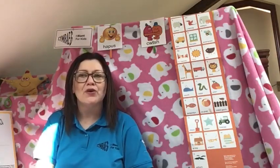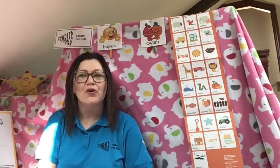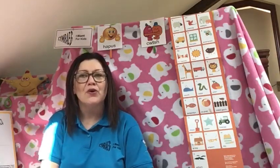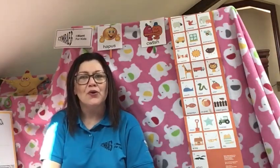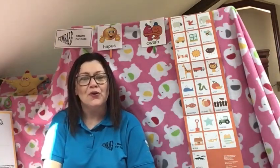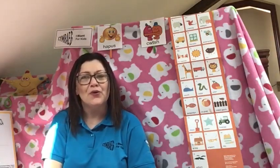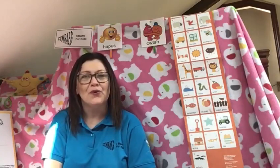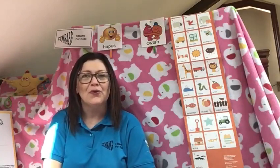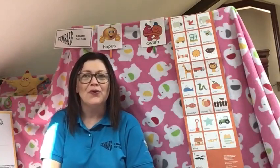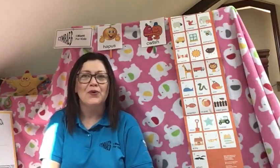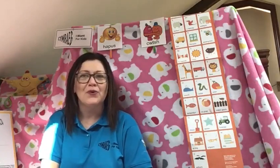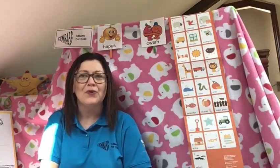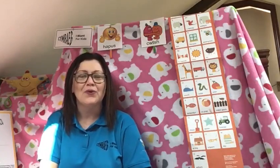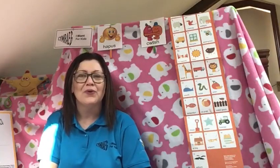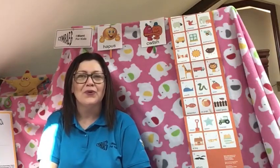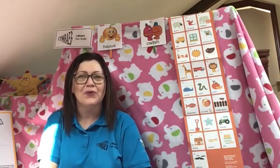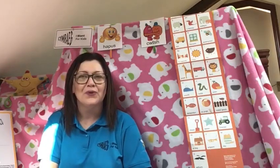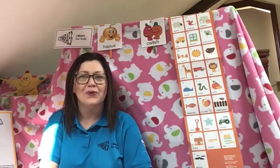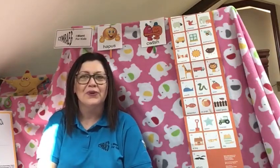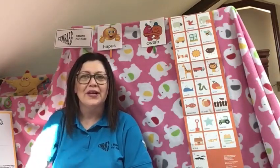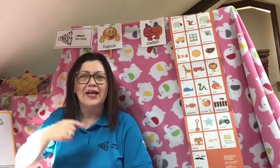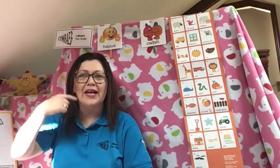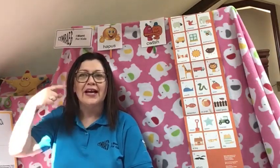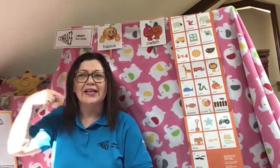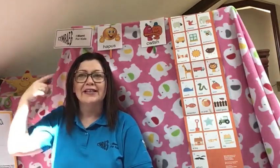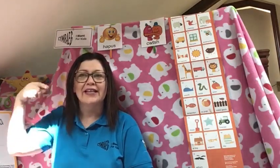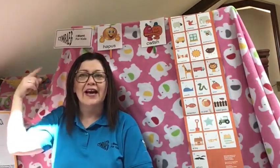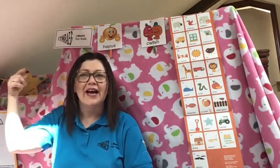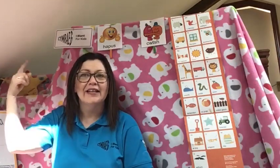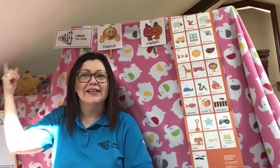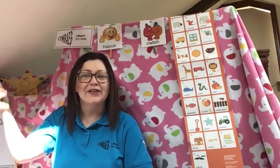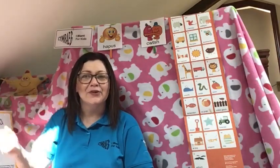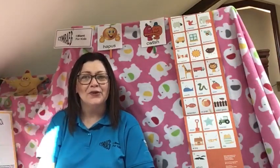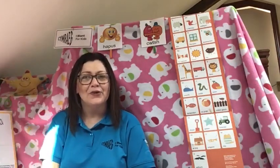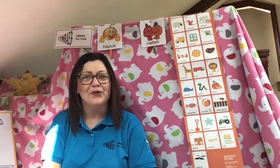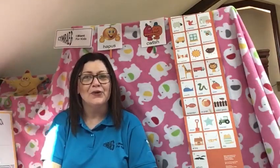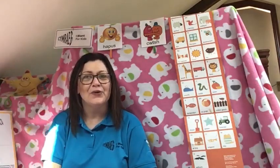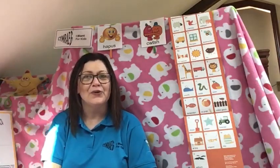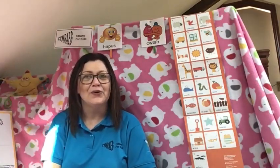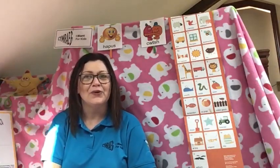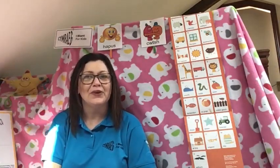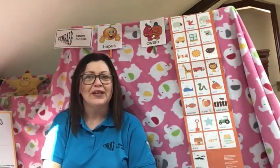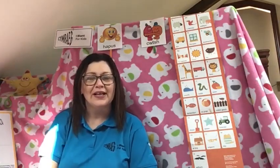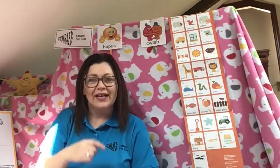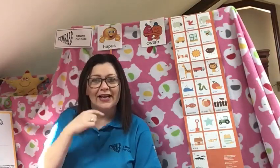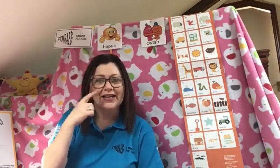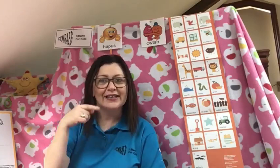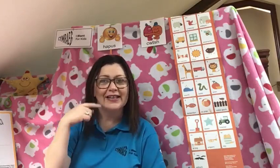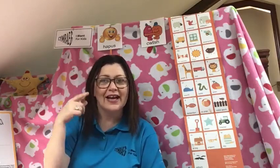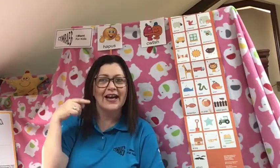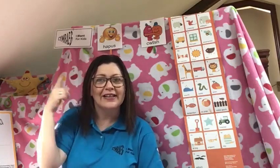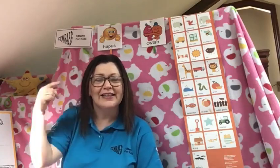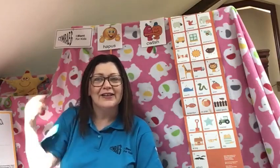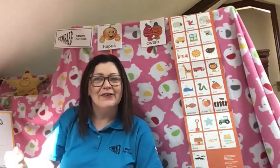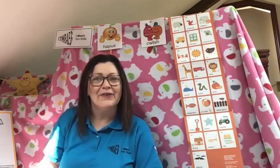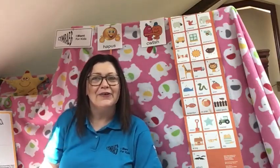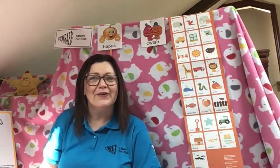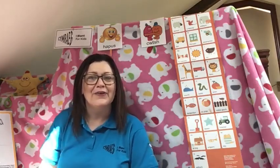ho ho ho ho ho ho. Yn canu ho ho ho. Yn canu ho ho